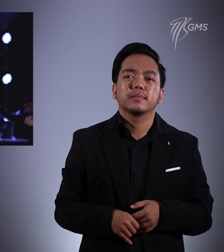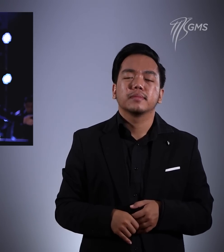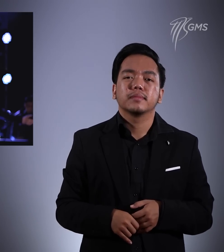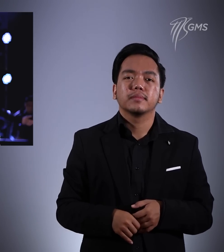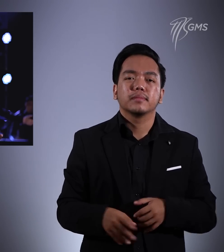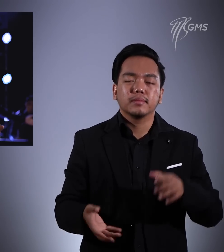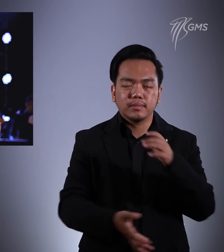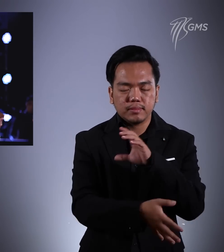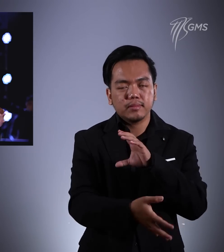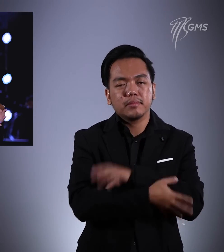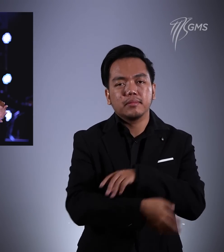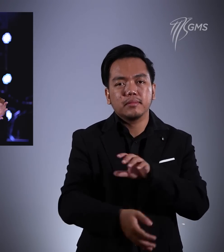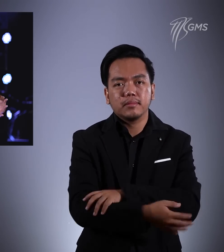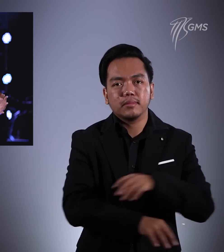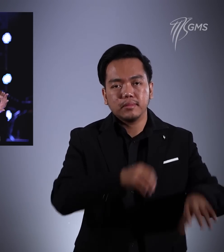Angkat kedua tangan sekarang.